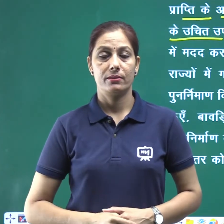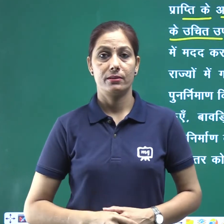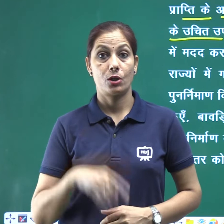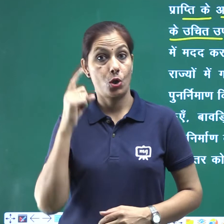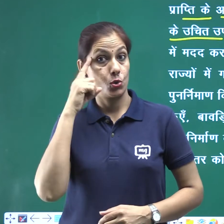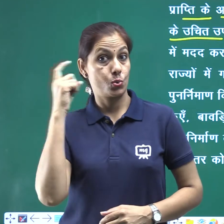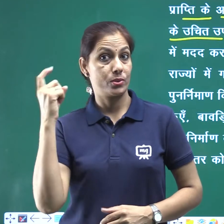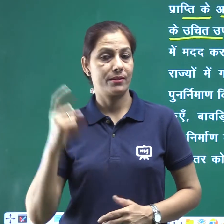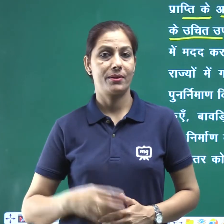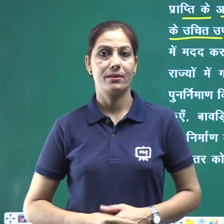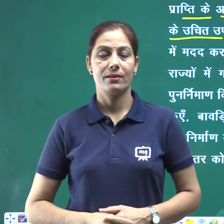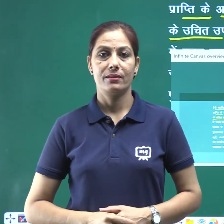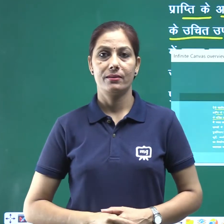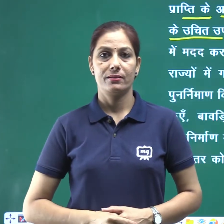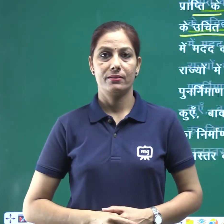विचार करने में